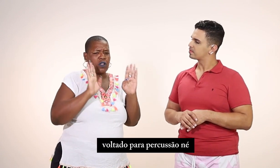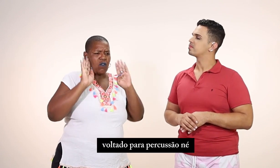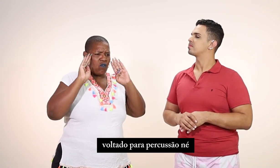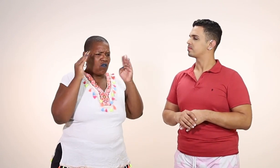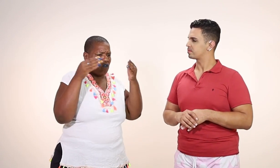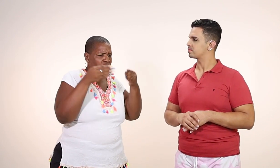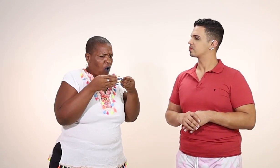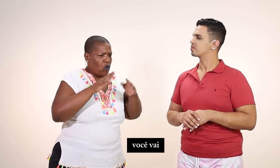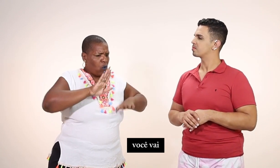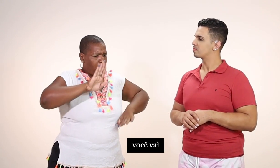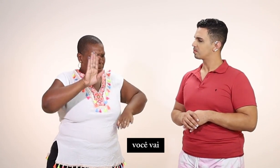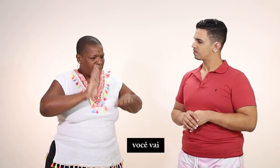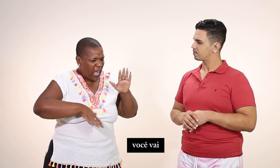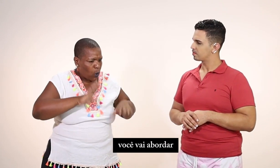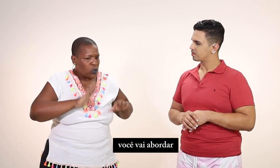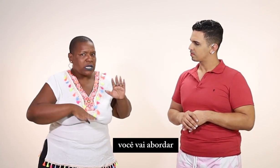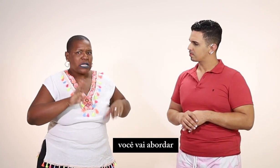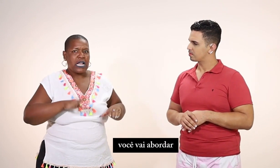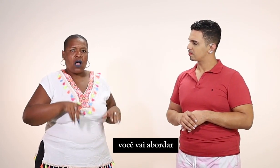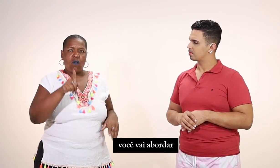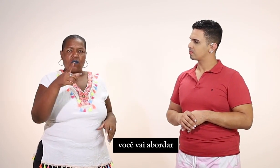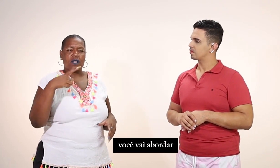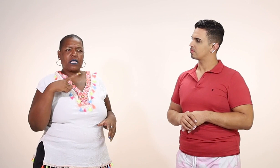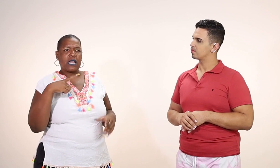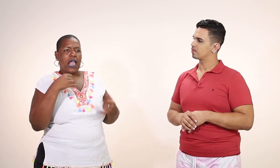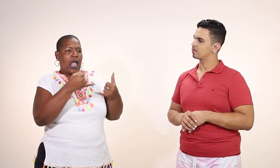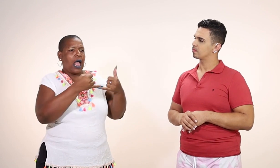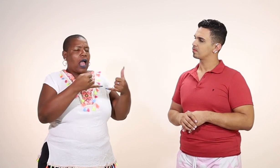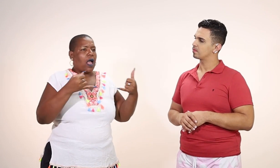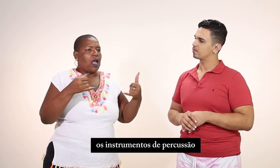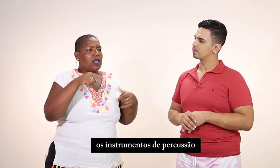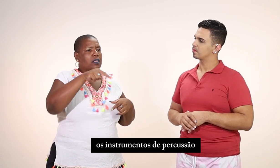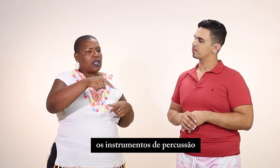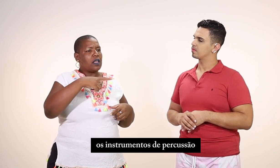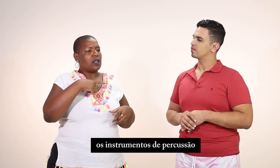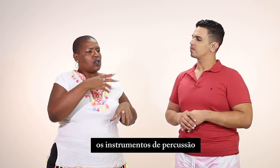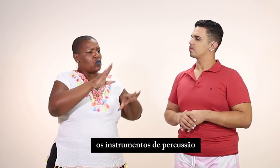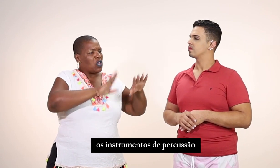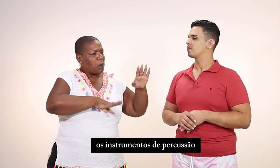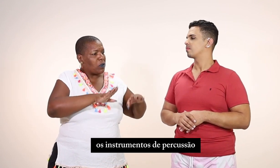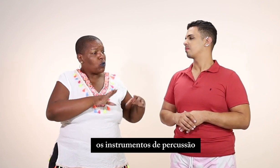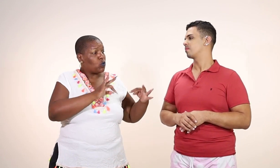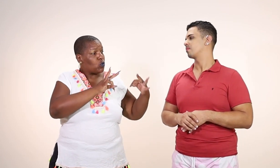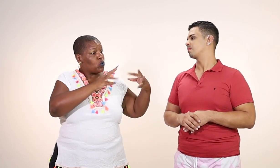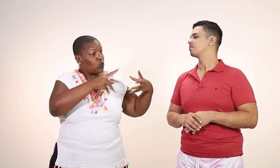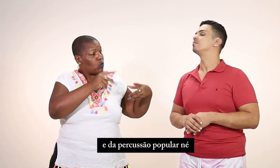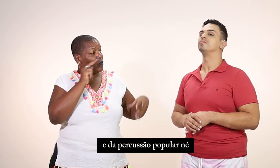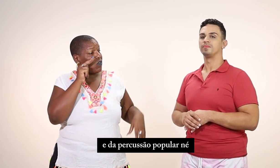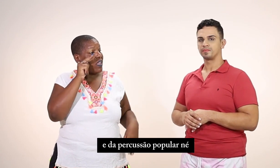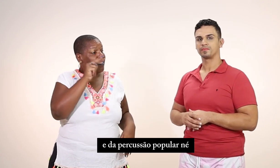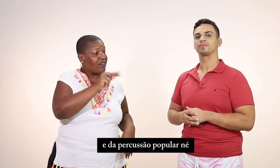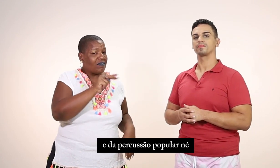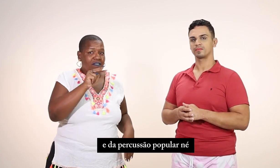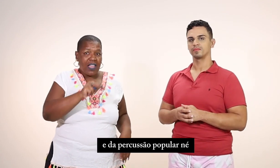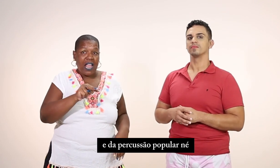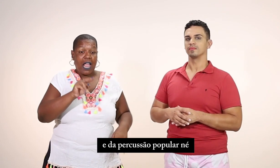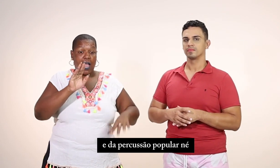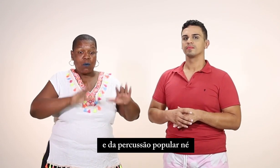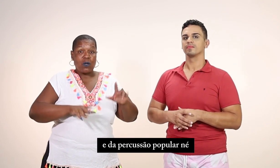né? Você vai abordar os instrumentos de percussão e da percussão